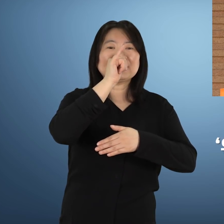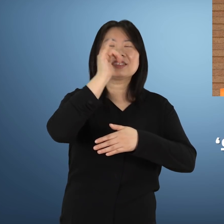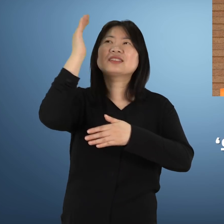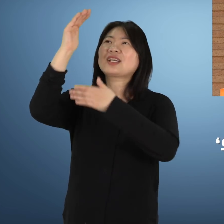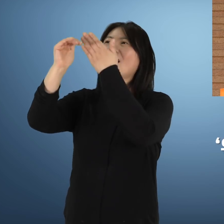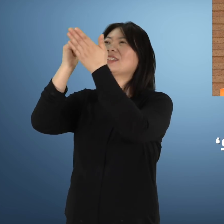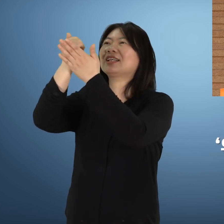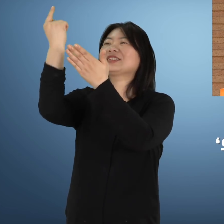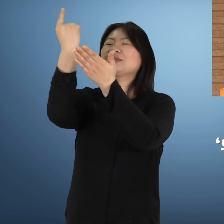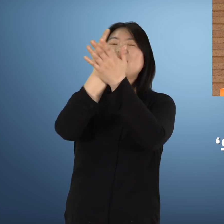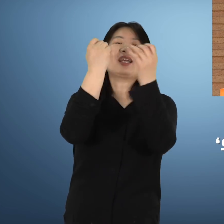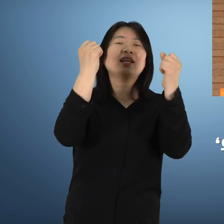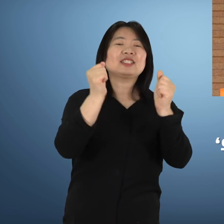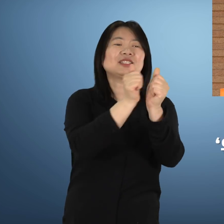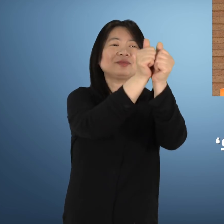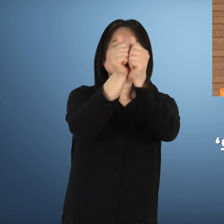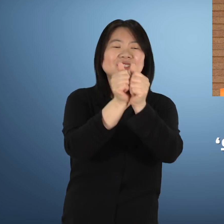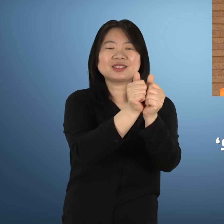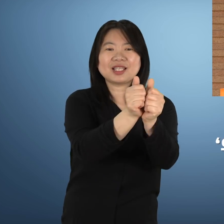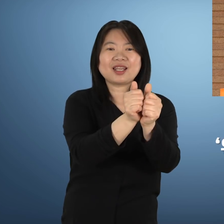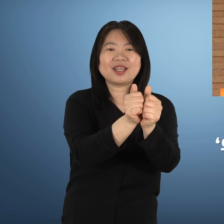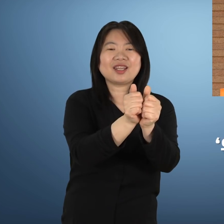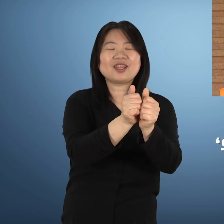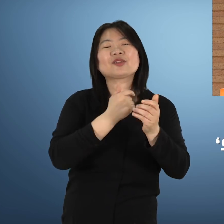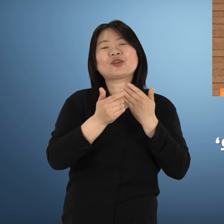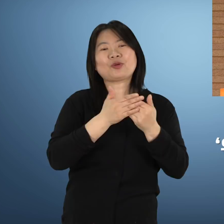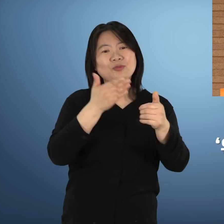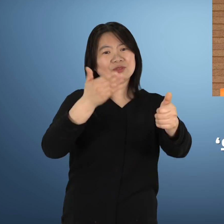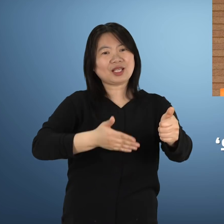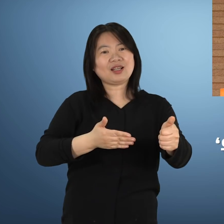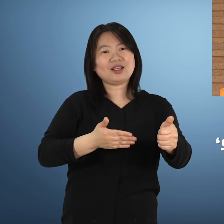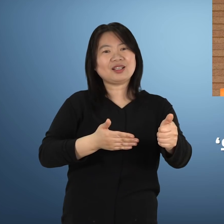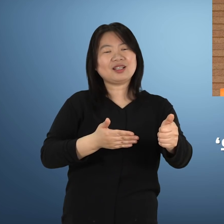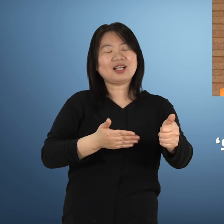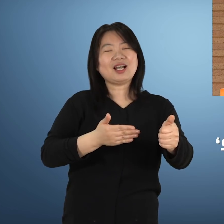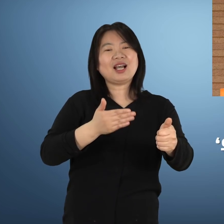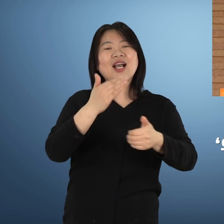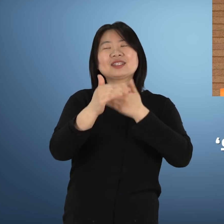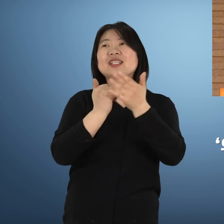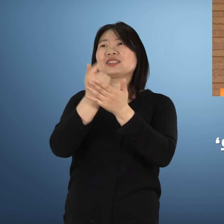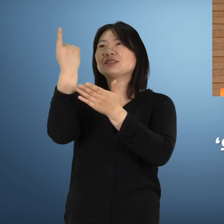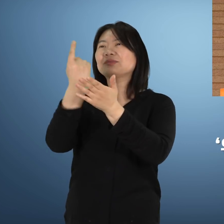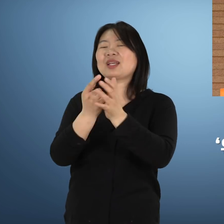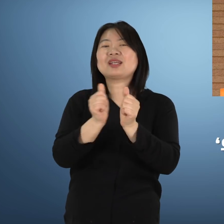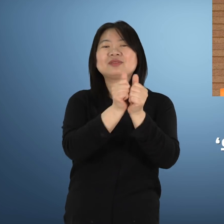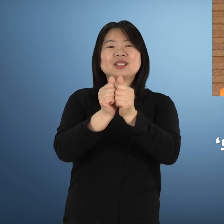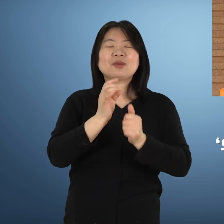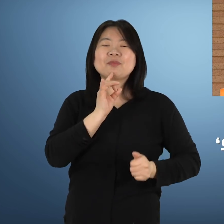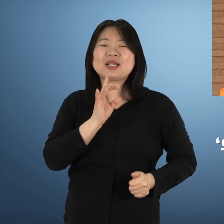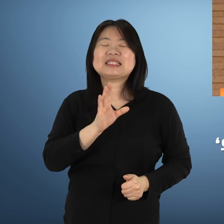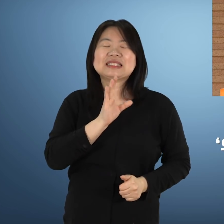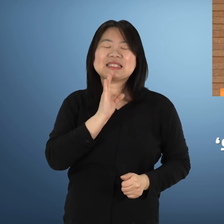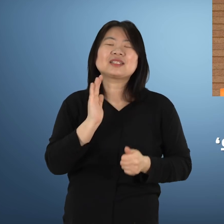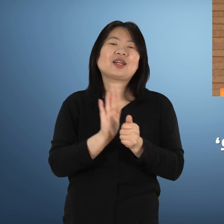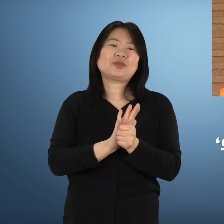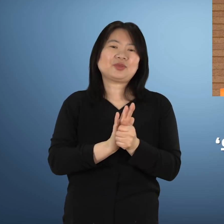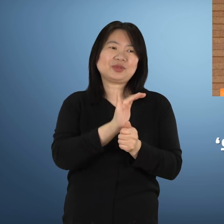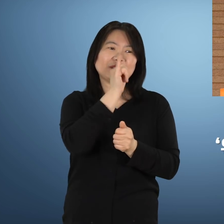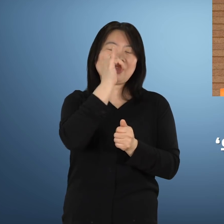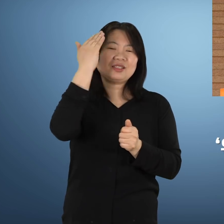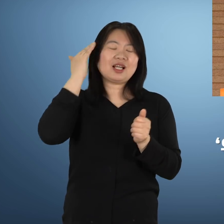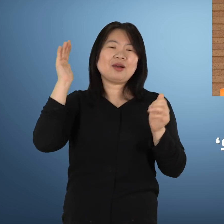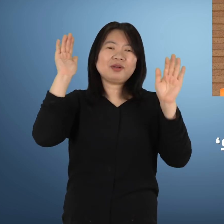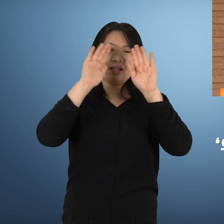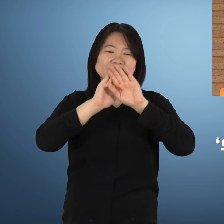하나님의 임재. 그게 진정한 위로입니다. 사망의 음침한 골짜기를 다닐지라도